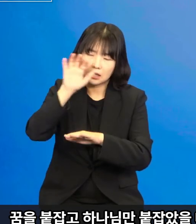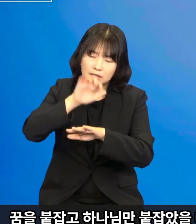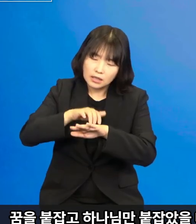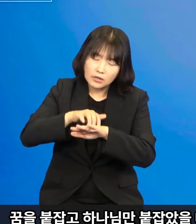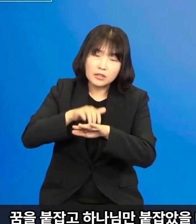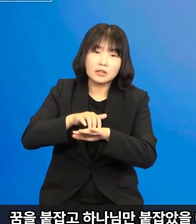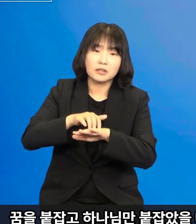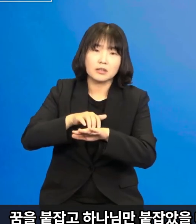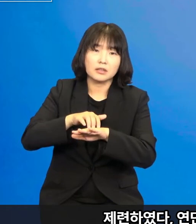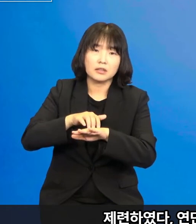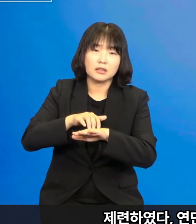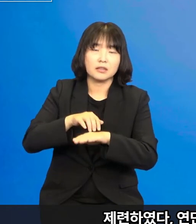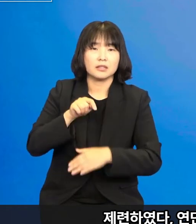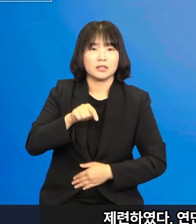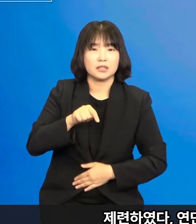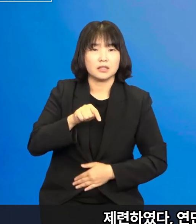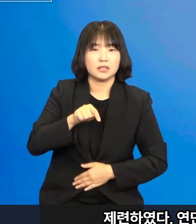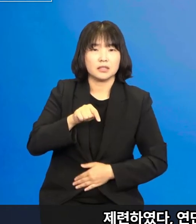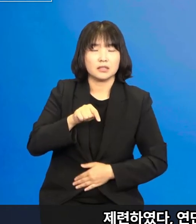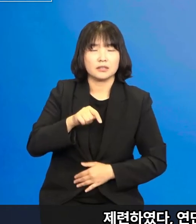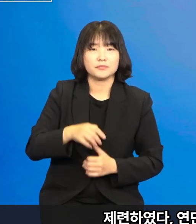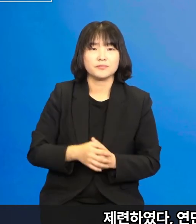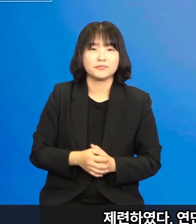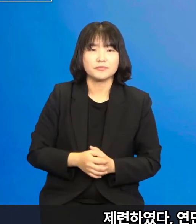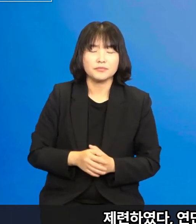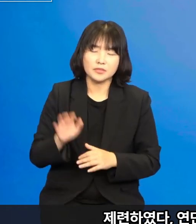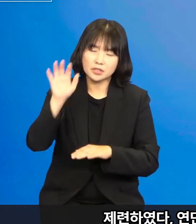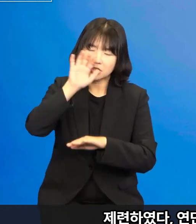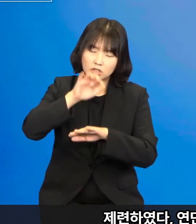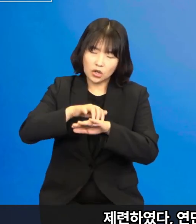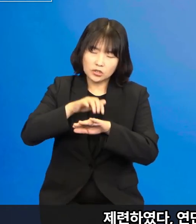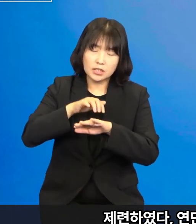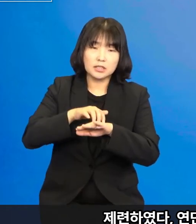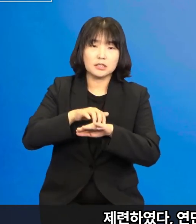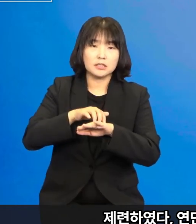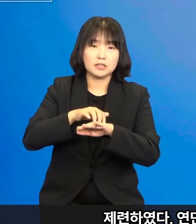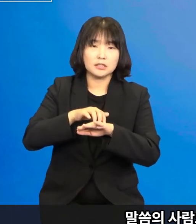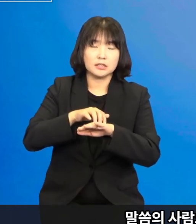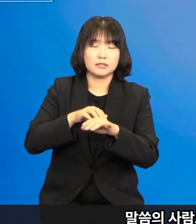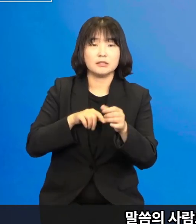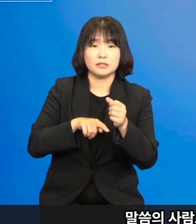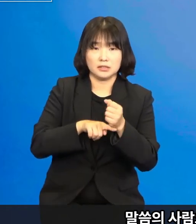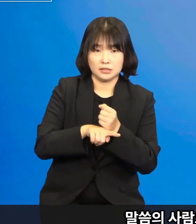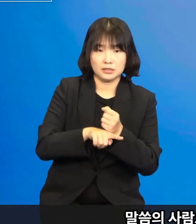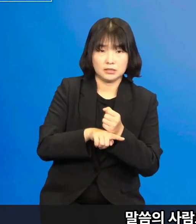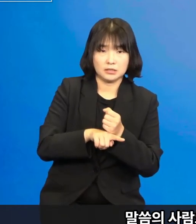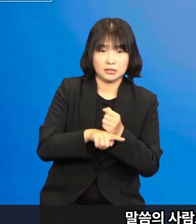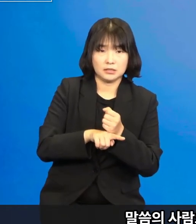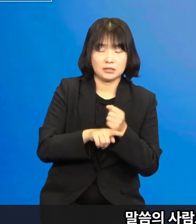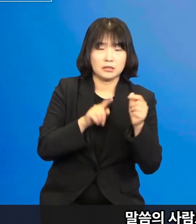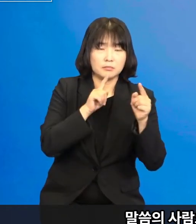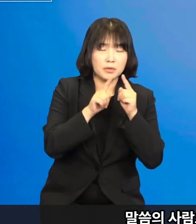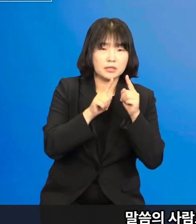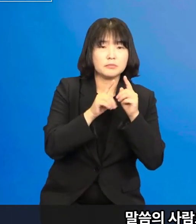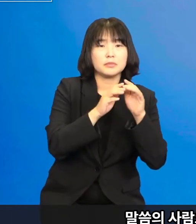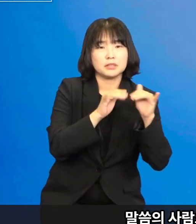refined라는 표현은 재련하였다, 연단하였다 이런 뜻이잖아요. 말씀의 사람으로, 순결한